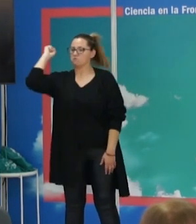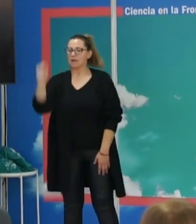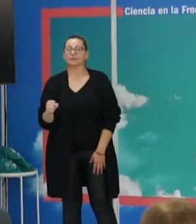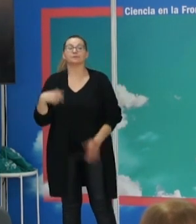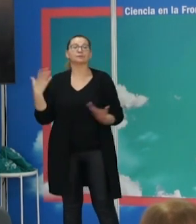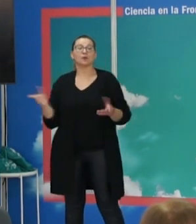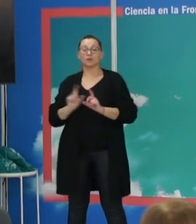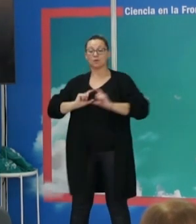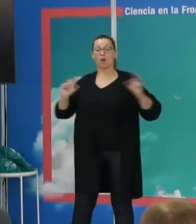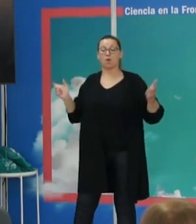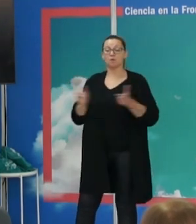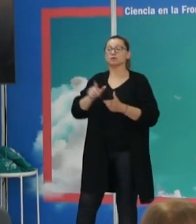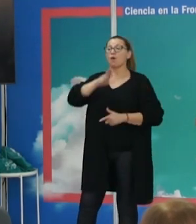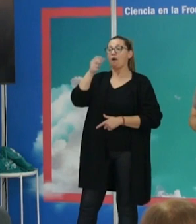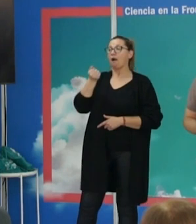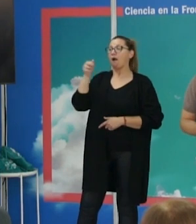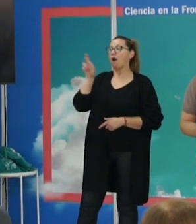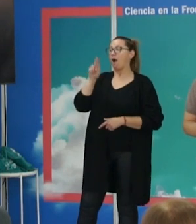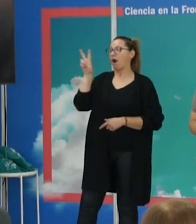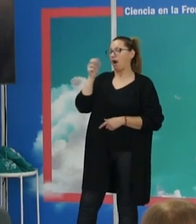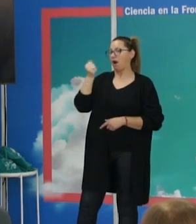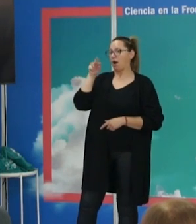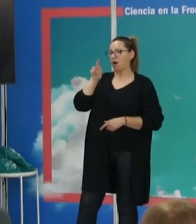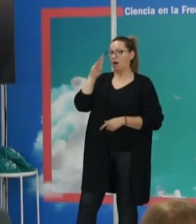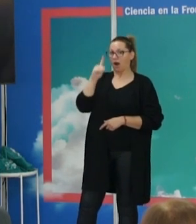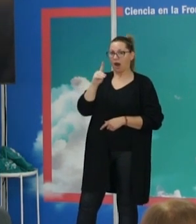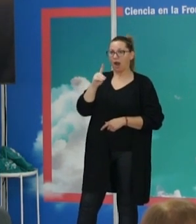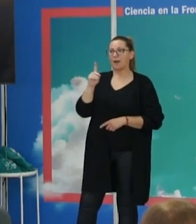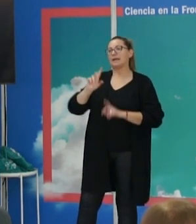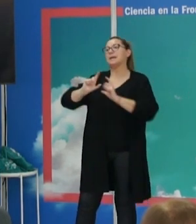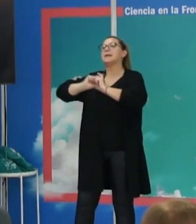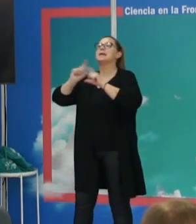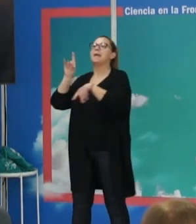comisión en Harvard y, bueno, otras comisiones de la Asociación Médica Mundial